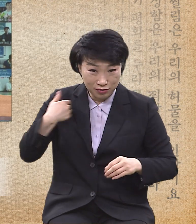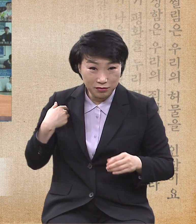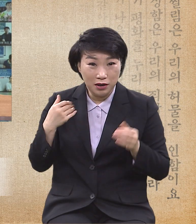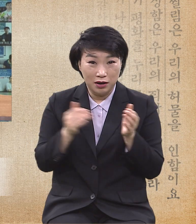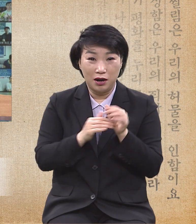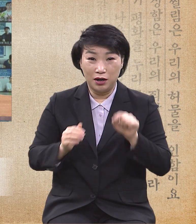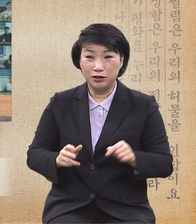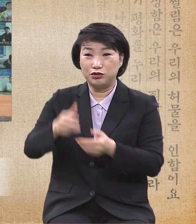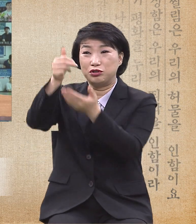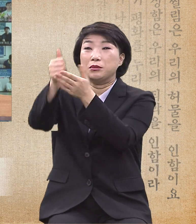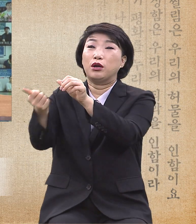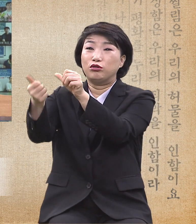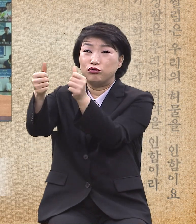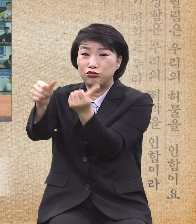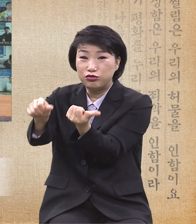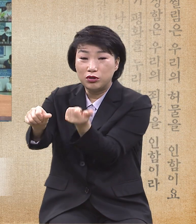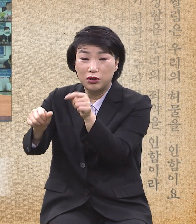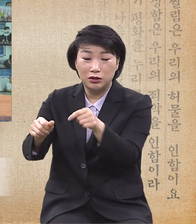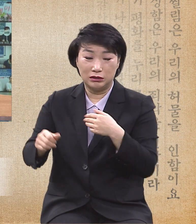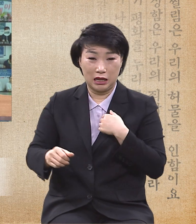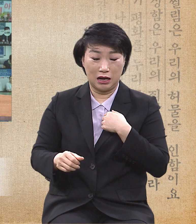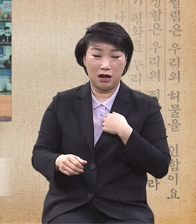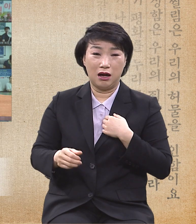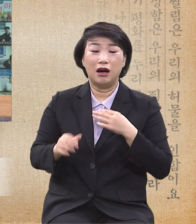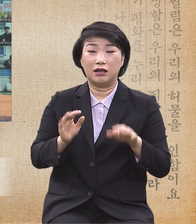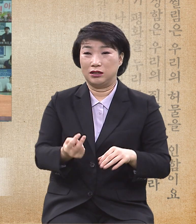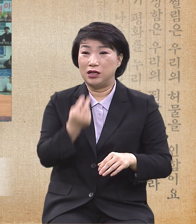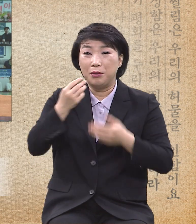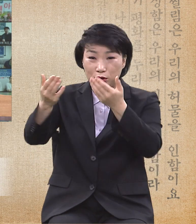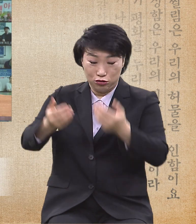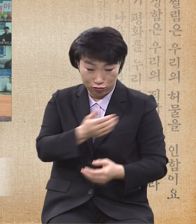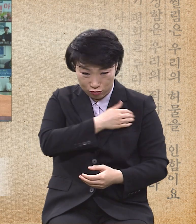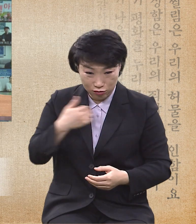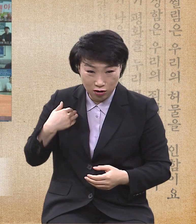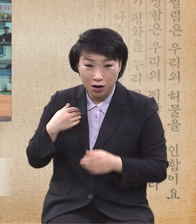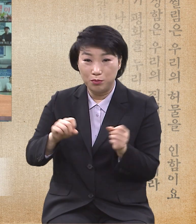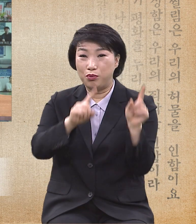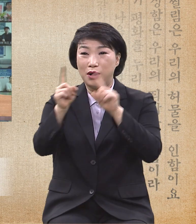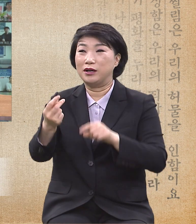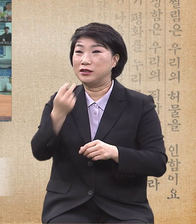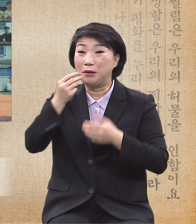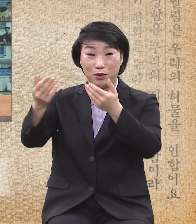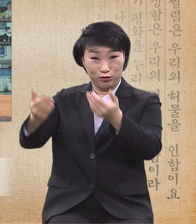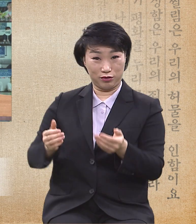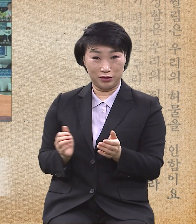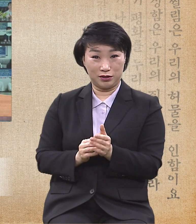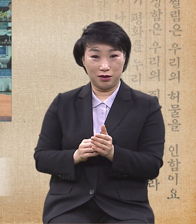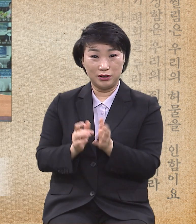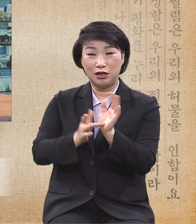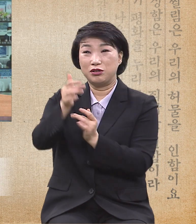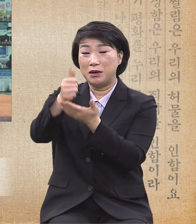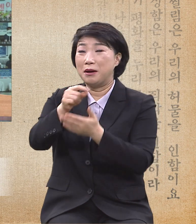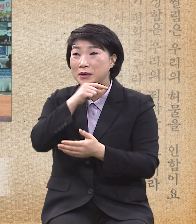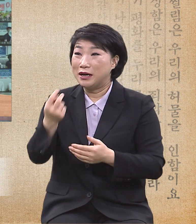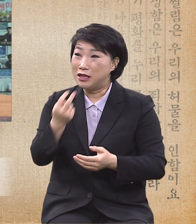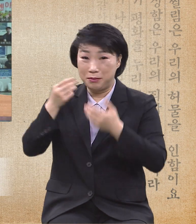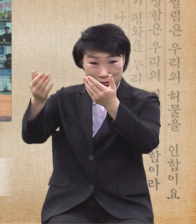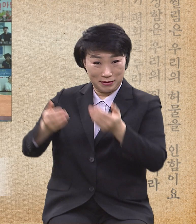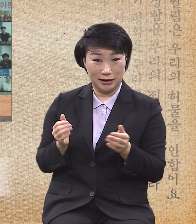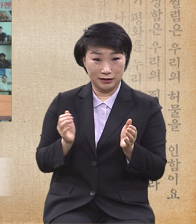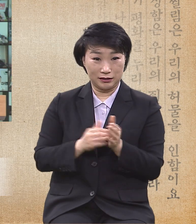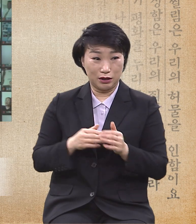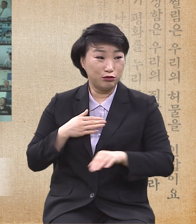있는 죽으심이라 이 말이고, 내게 충분히 생명 줄 수 있는 부활의 생명이라 이 말이고, 피의 생명이라 이 말입니다.